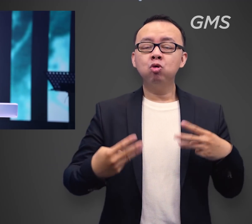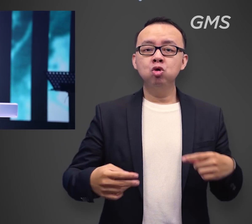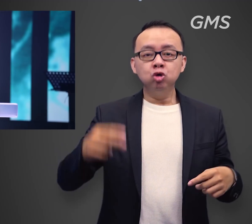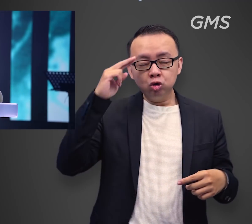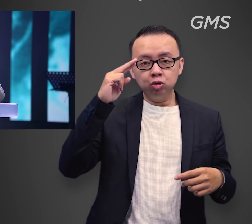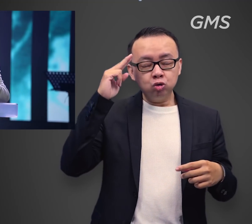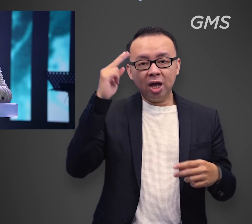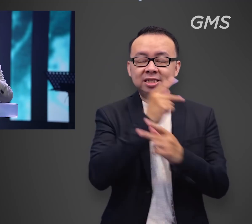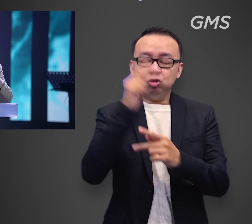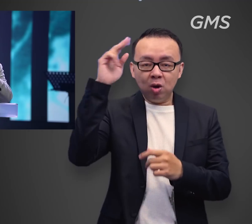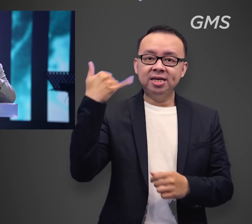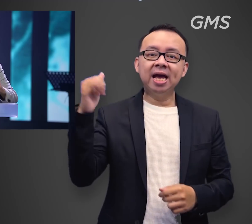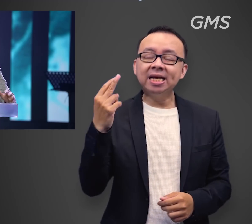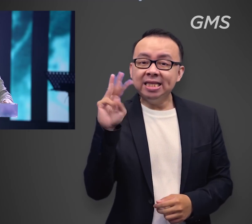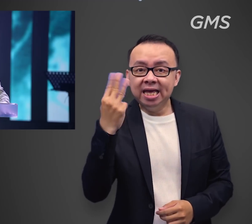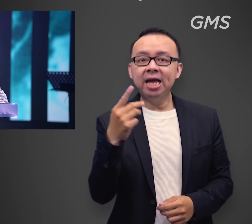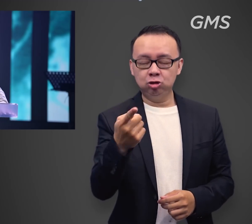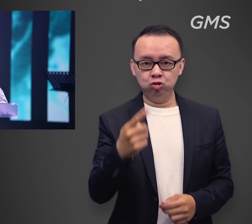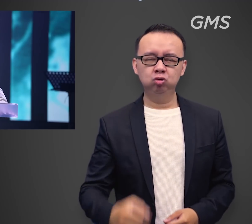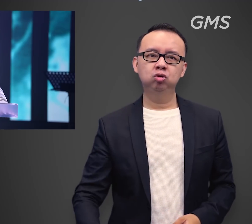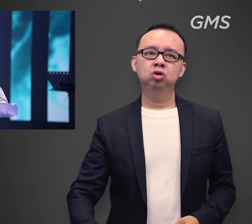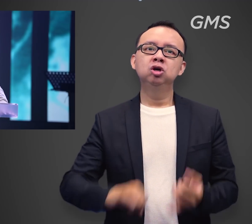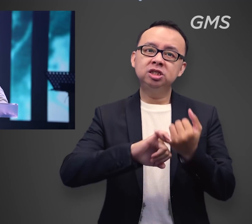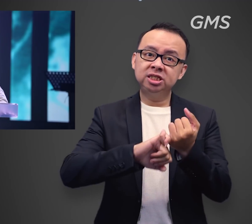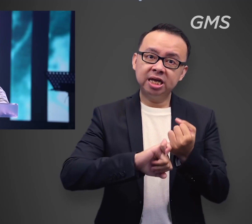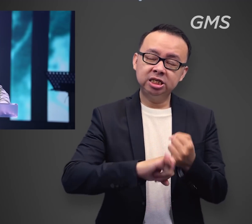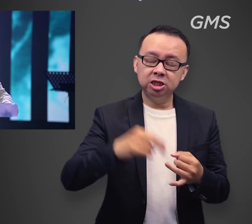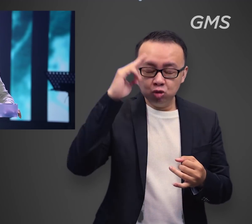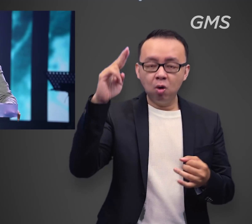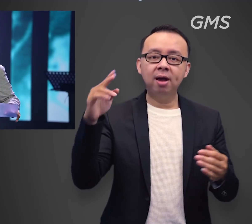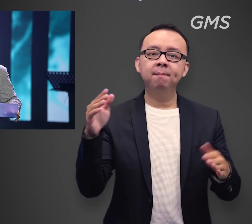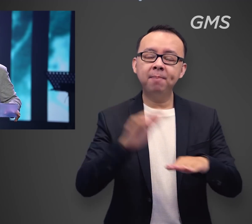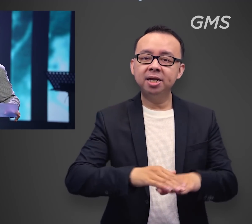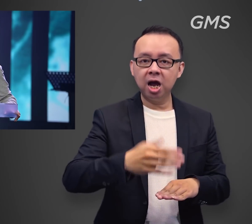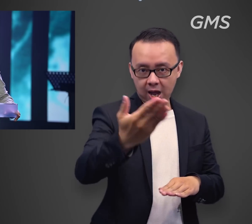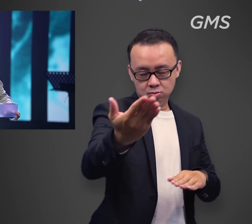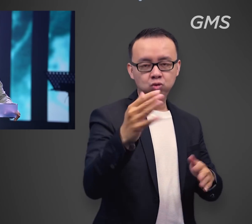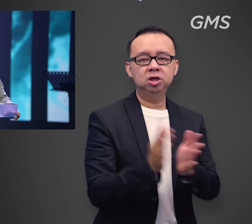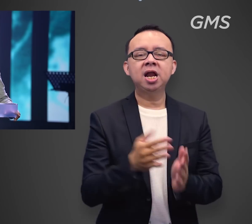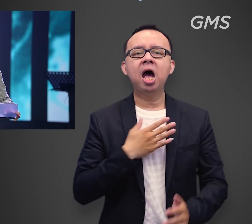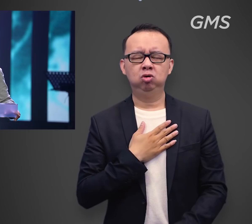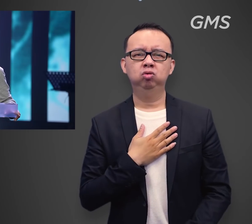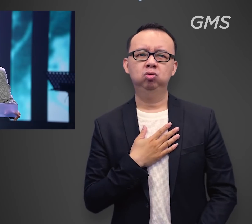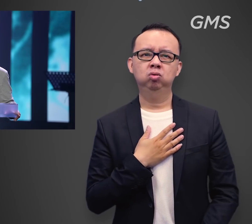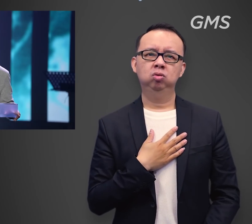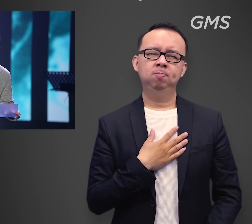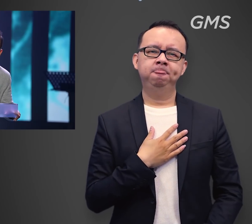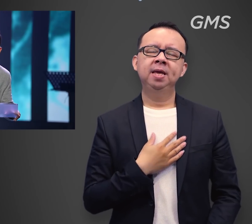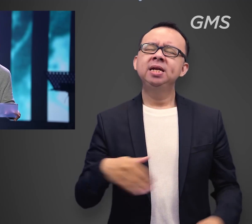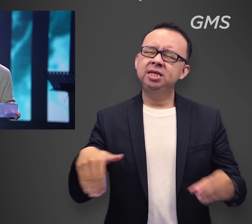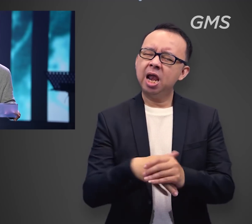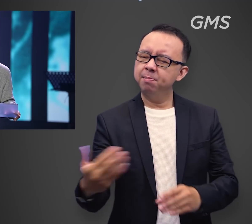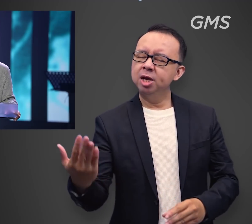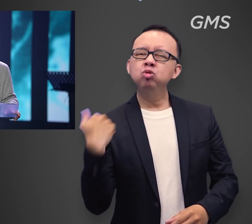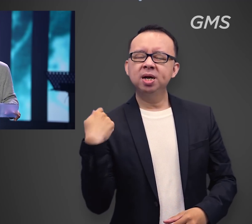berjalan dengan janjinya kepadamu dan kepadaku. Saudara, dalam kehidupan kita ini banyak mengandung janji